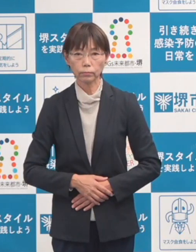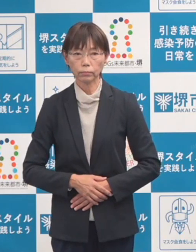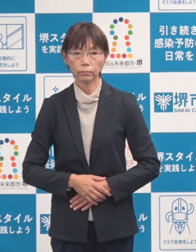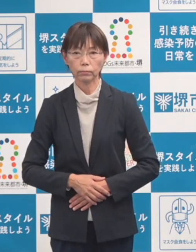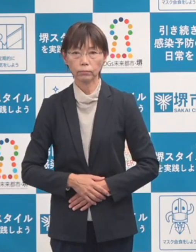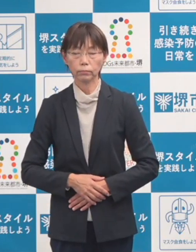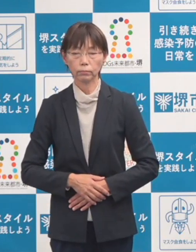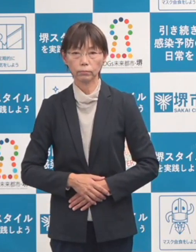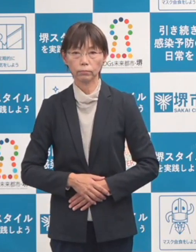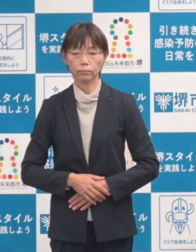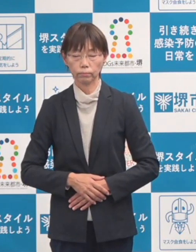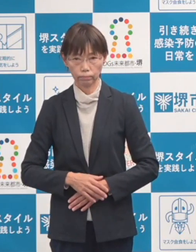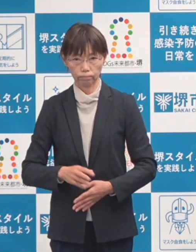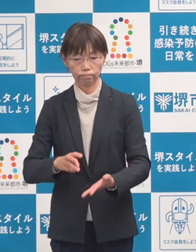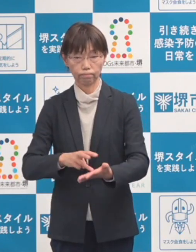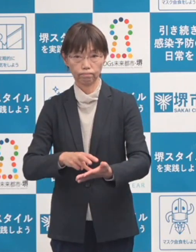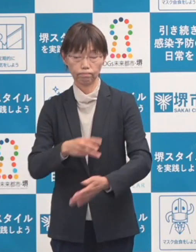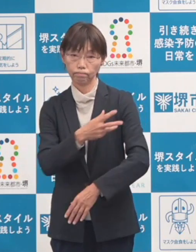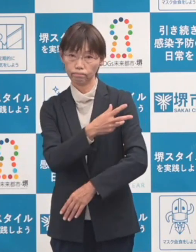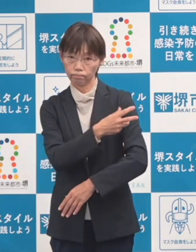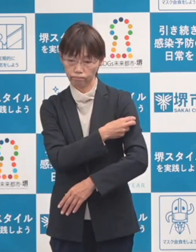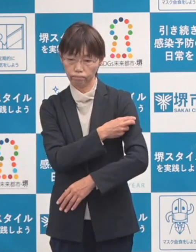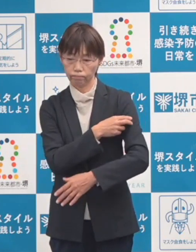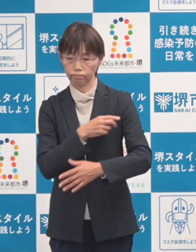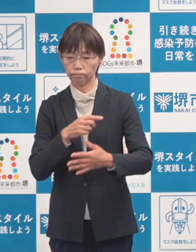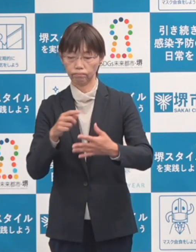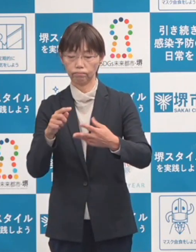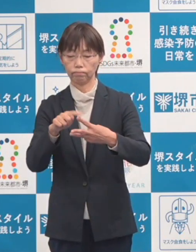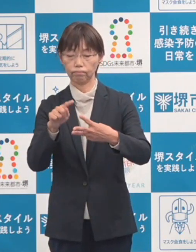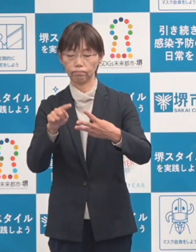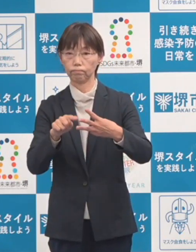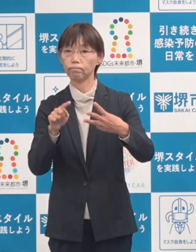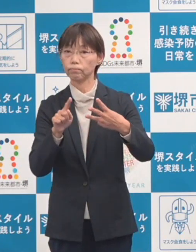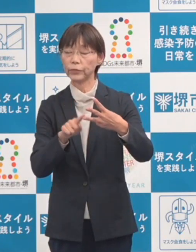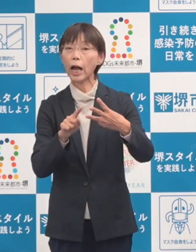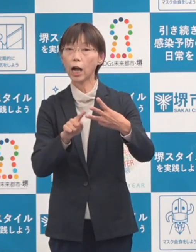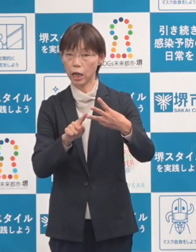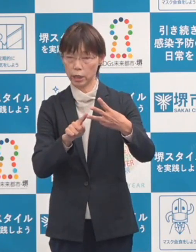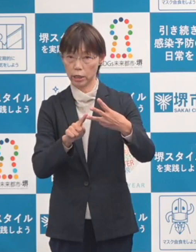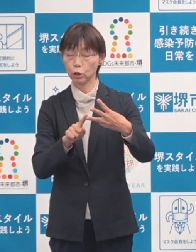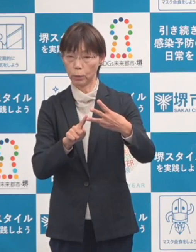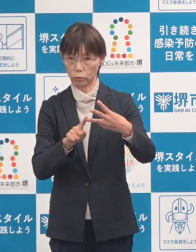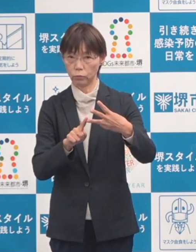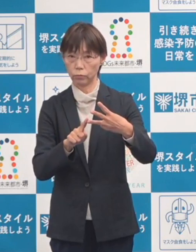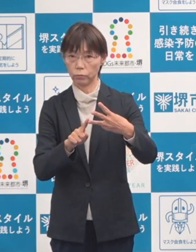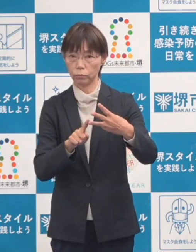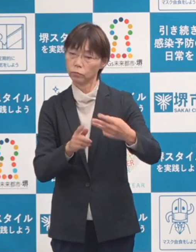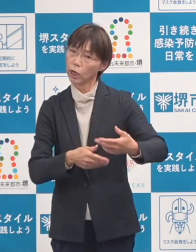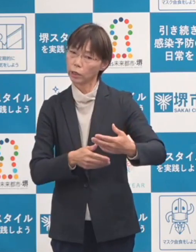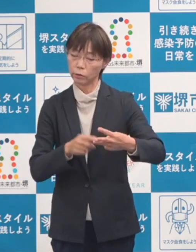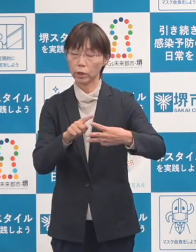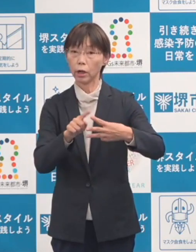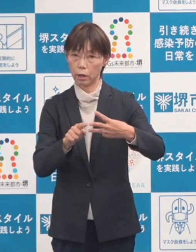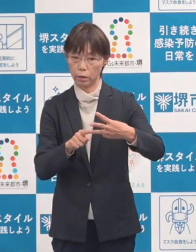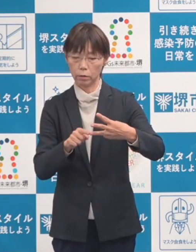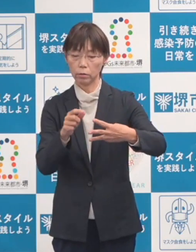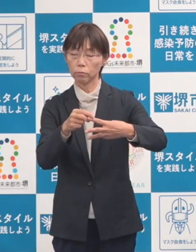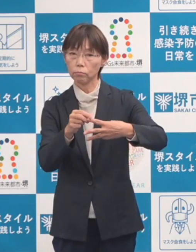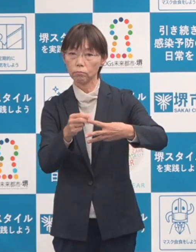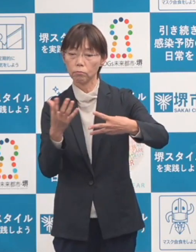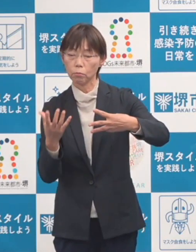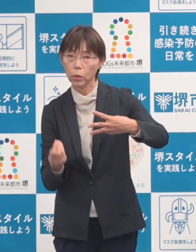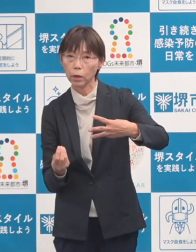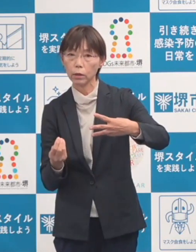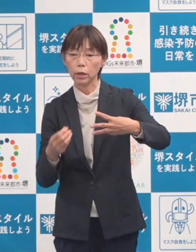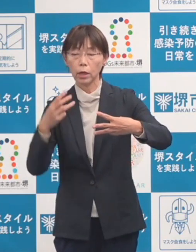ワクチン接種を行いまして、3回の接種、合計で3回の接種を行います。初回を受けていただいた後、3